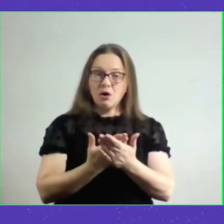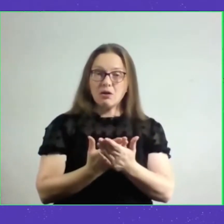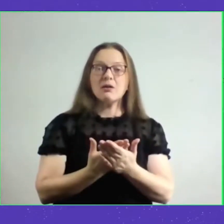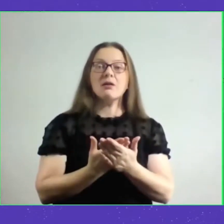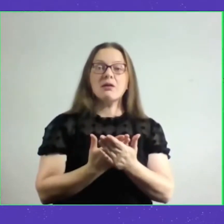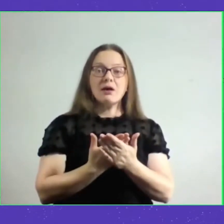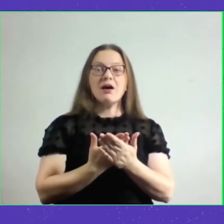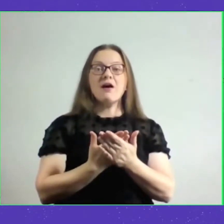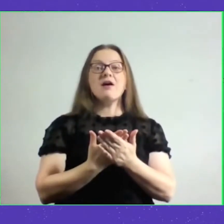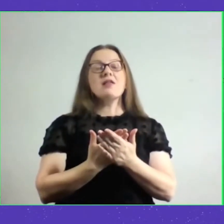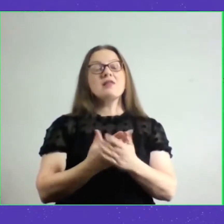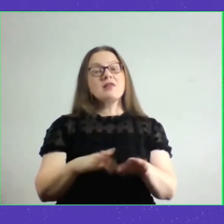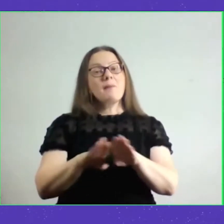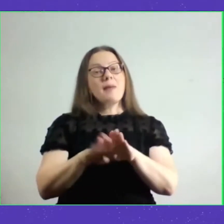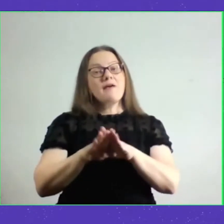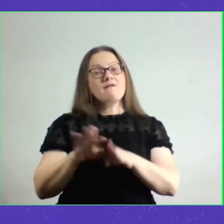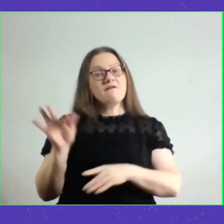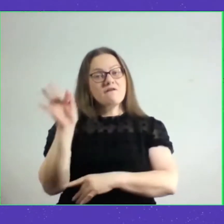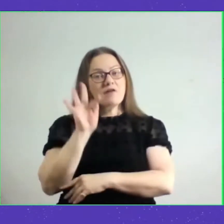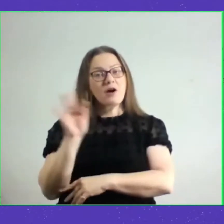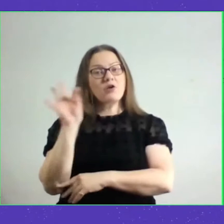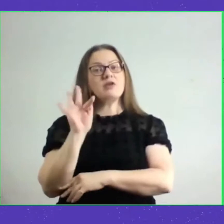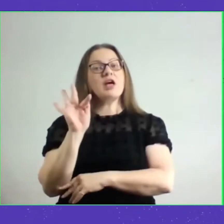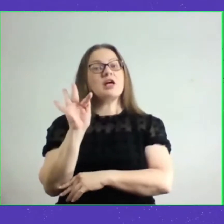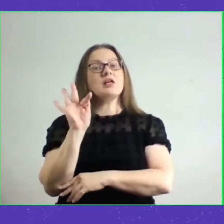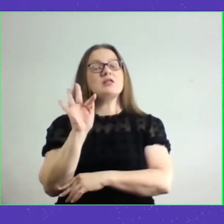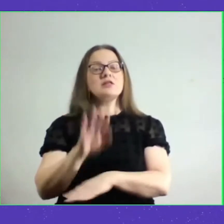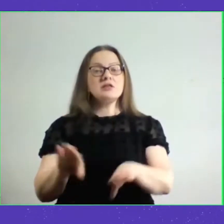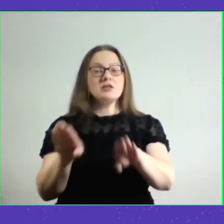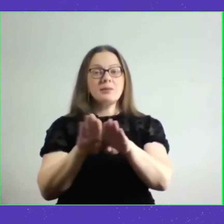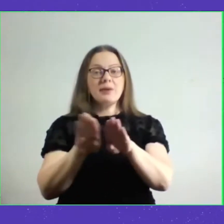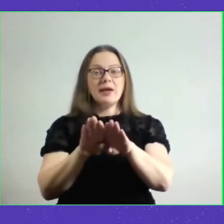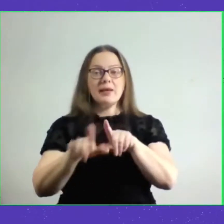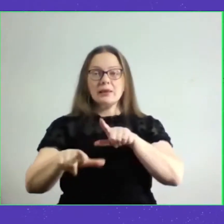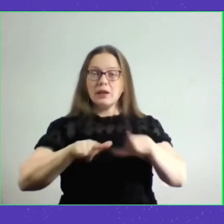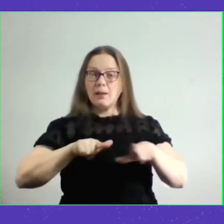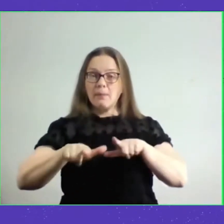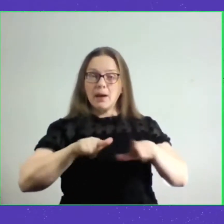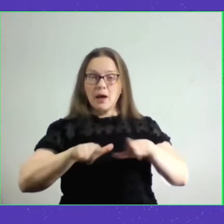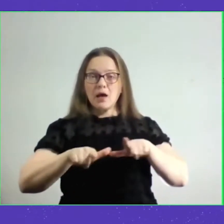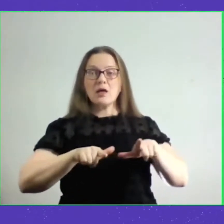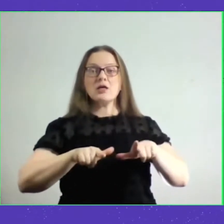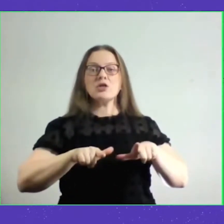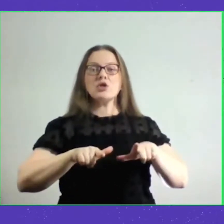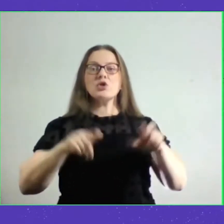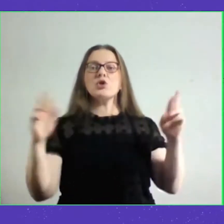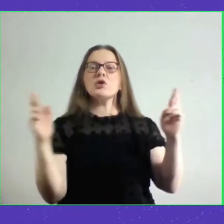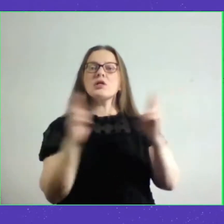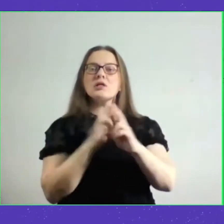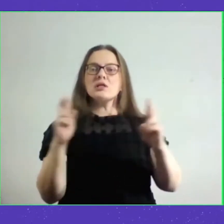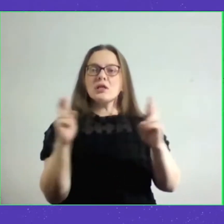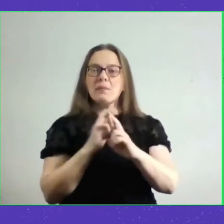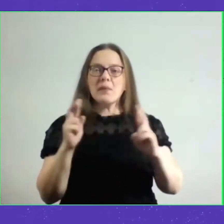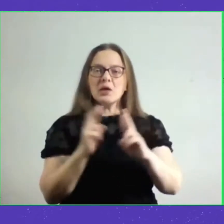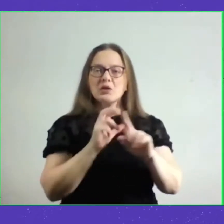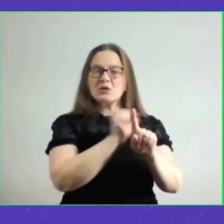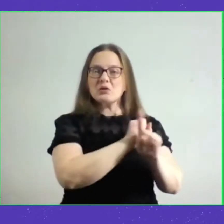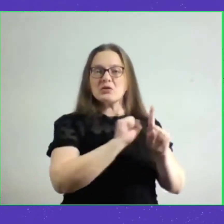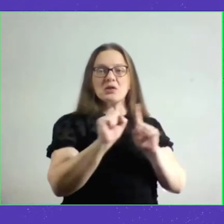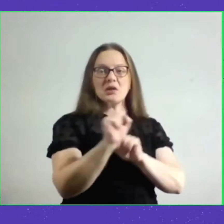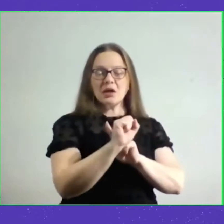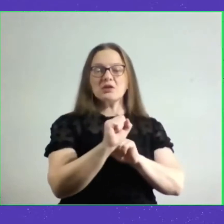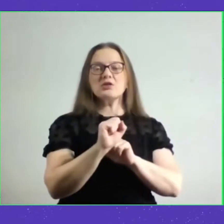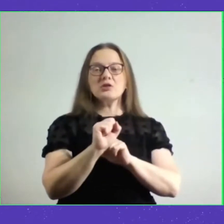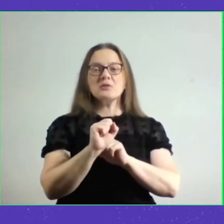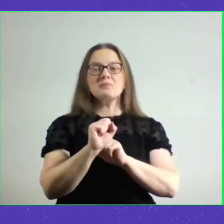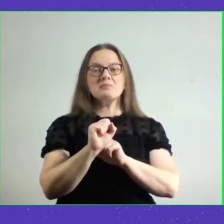faculdade, no seu trabalho, para aqueles que trabalham, no relacionamento com as pessoas em geral. Deus quer ver se na minha